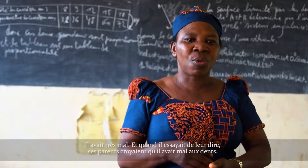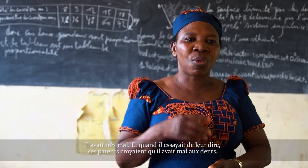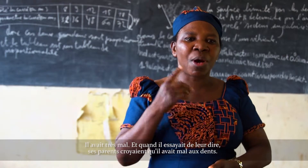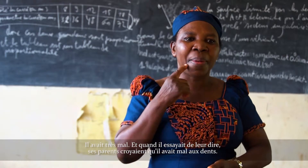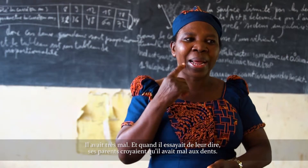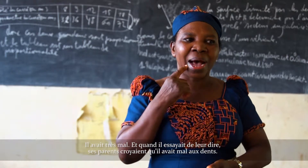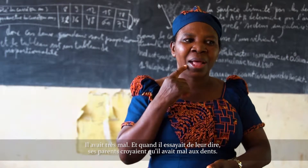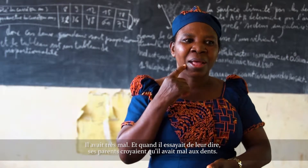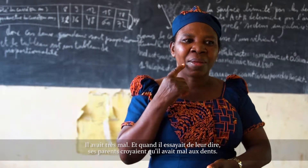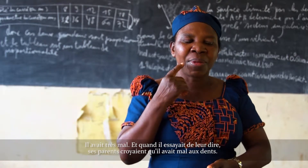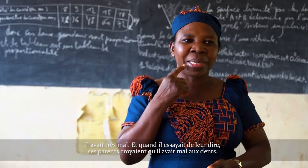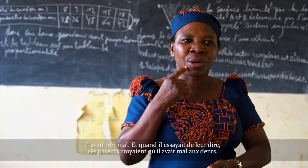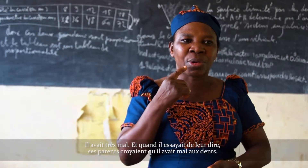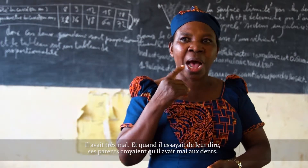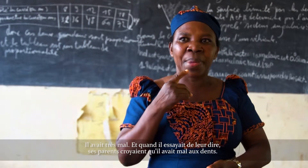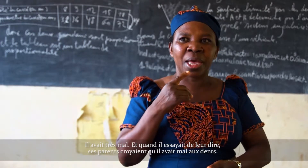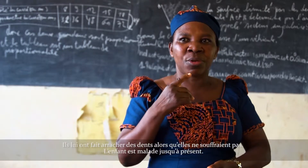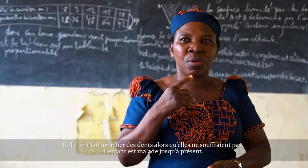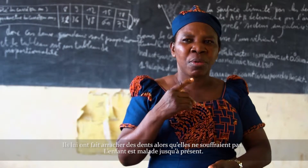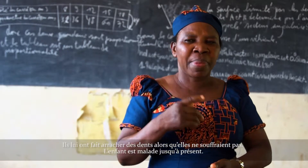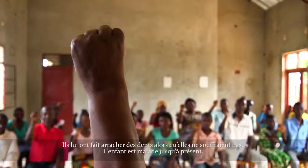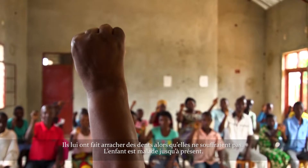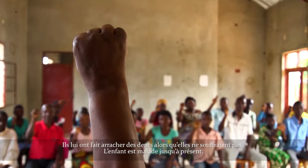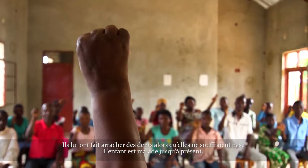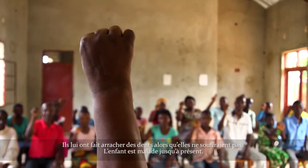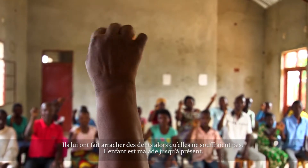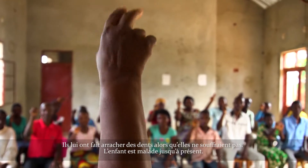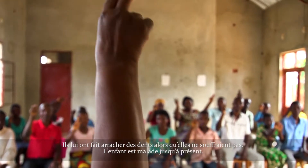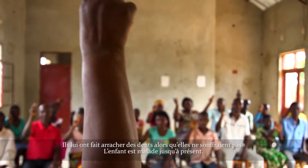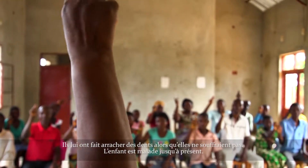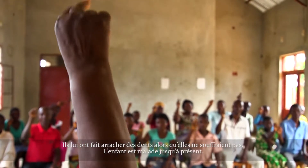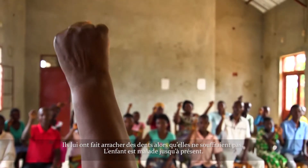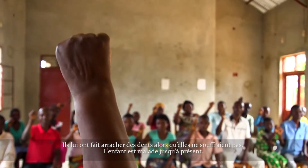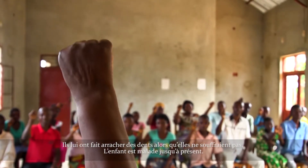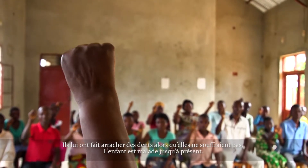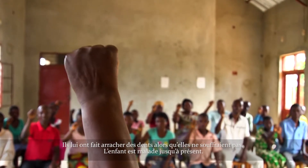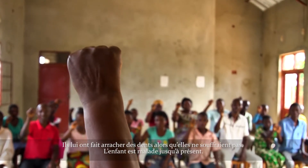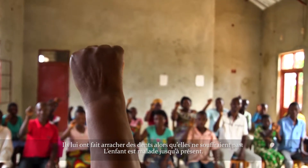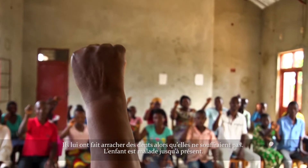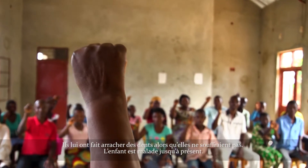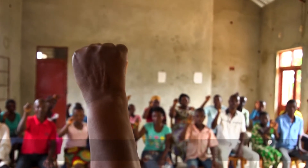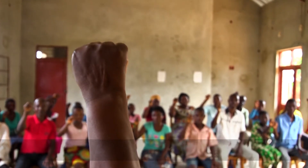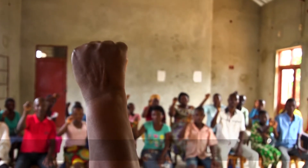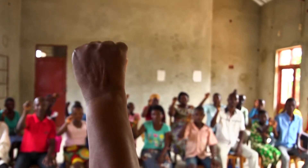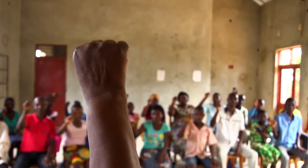ko ababara bibaza ngo ni amenyo baramukuza amenyo atari yagwaye n'uwo mwana ararembye